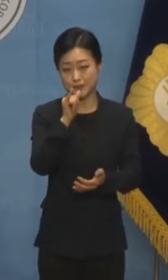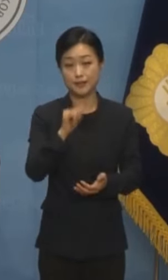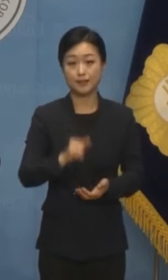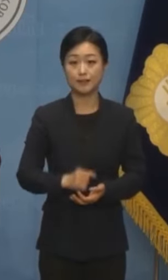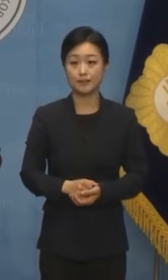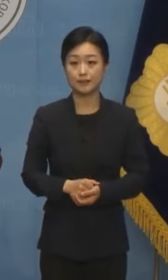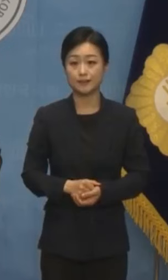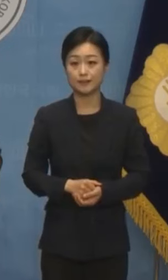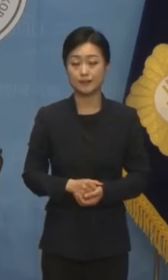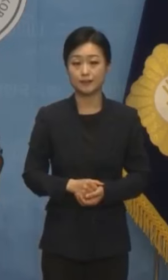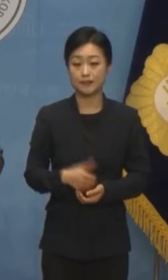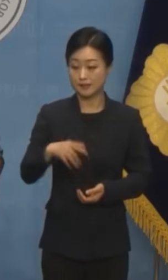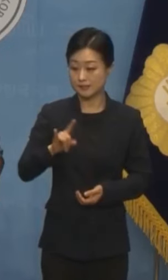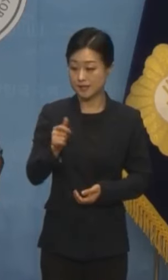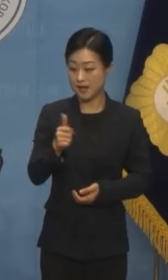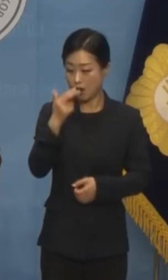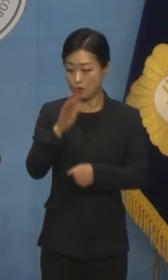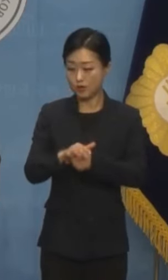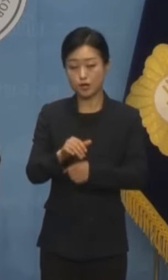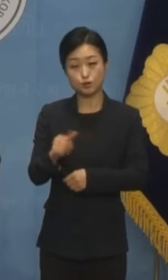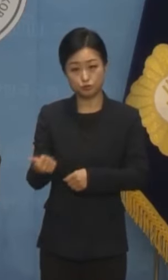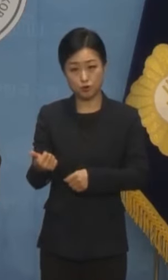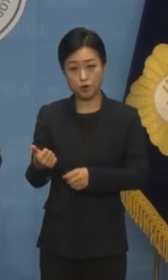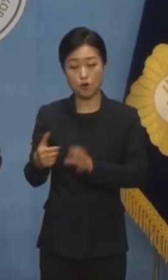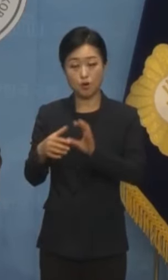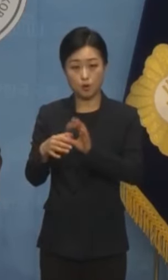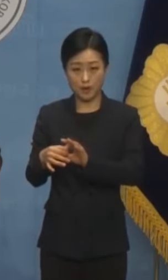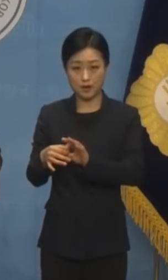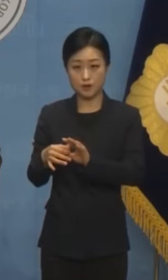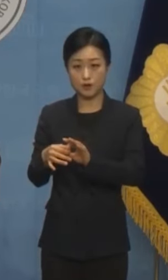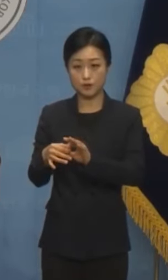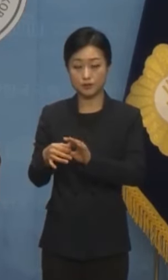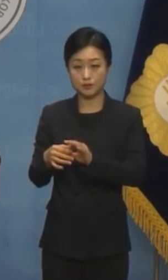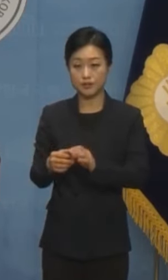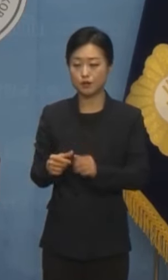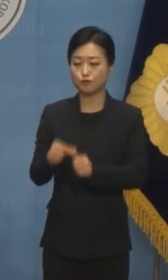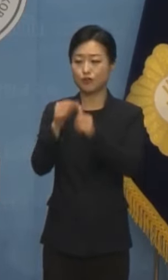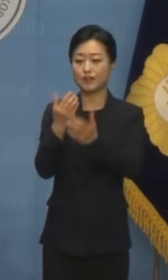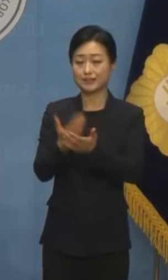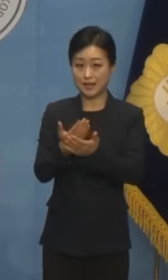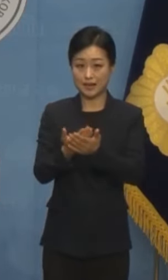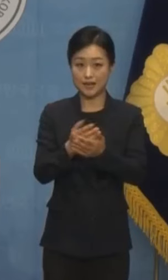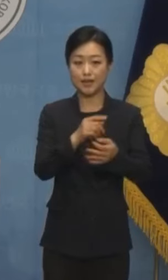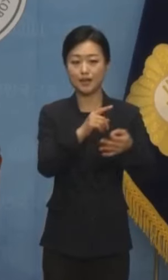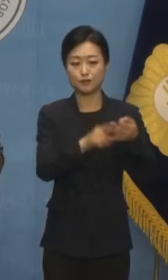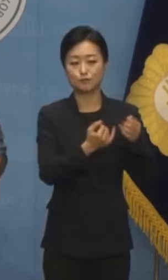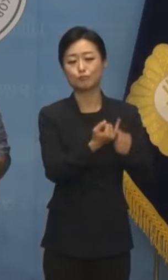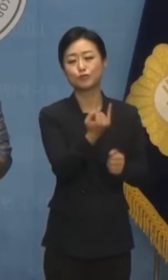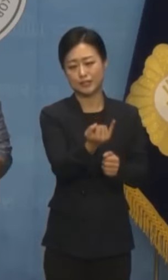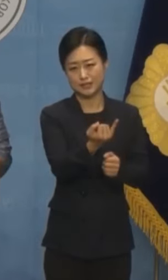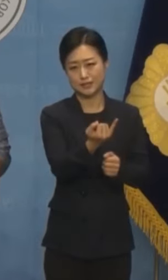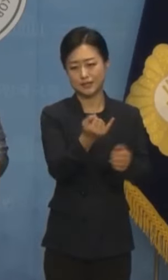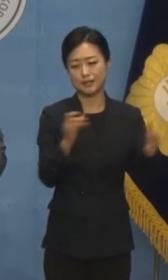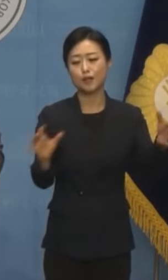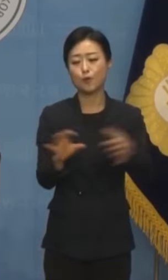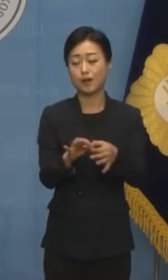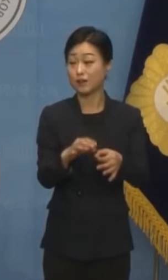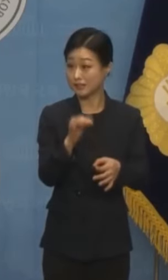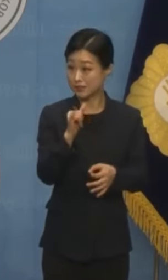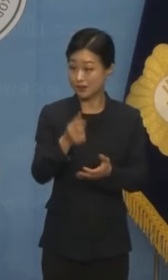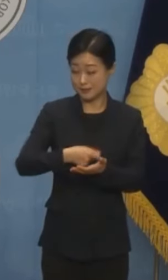상황입니다. 최상병이 억울한 죽음의 구명노비 배우에도 김건희 여사 이야기 나오지 않습니까? 여러분 기자님들 그거